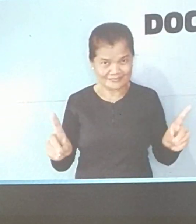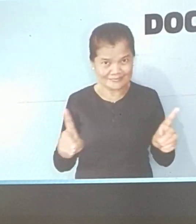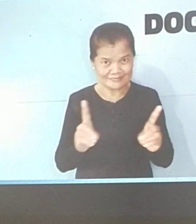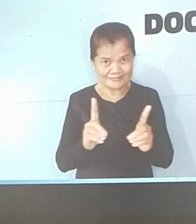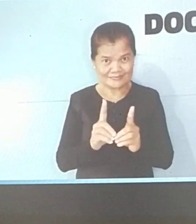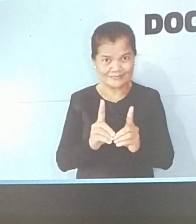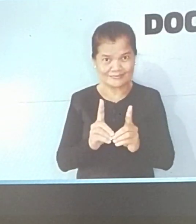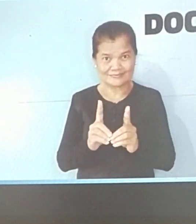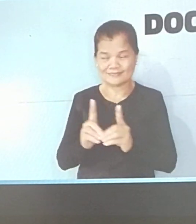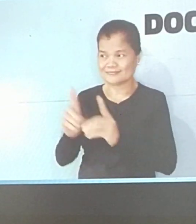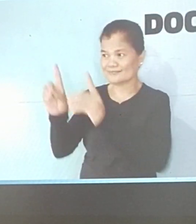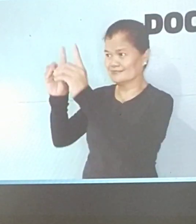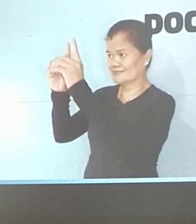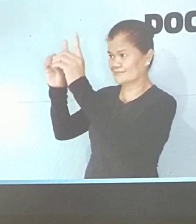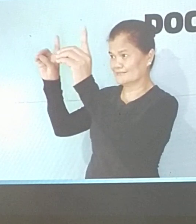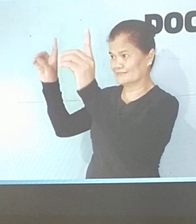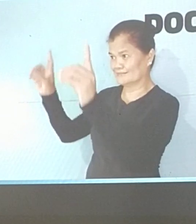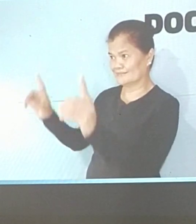Paano sa rin po? 11. Document.